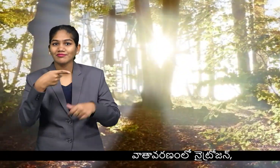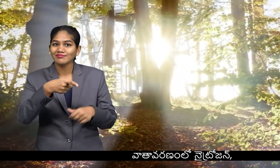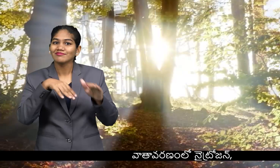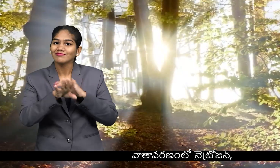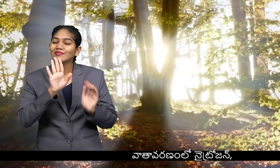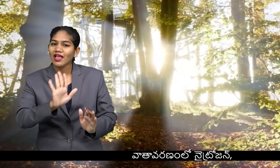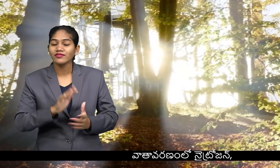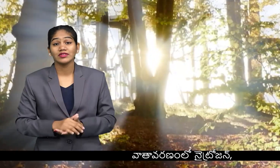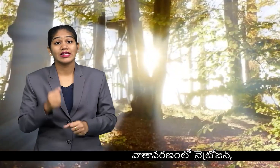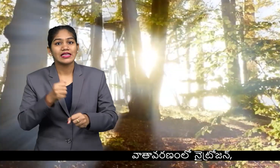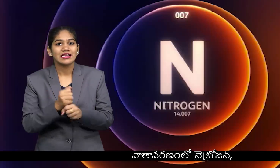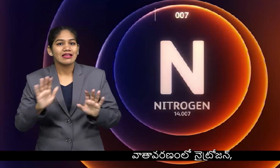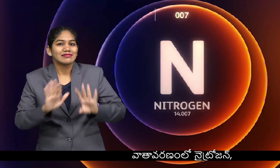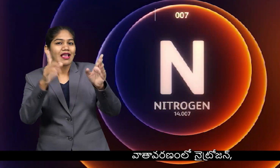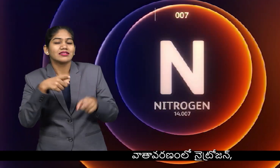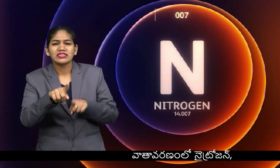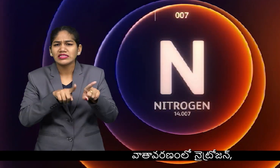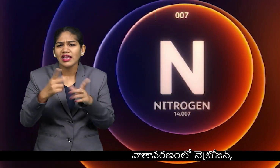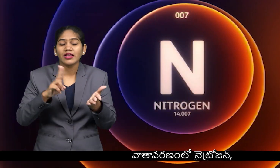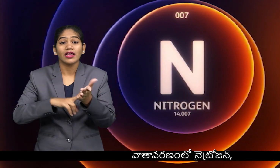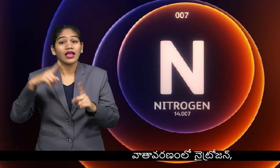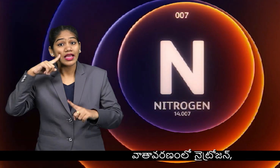వాతావరణంలో నైట్రోజన్,